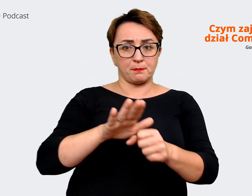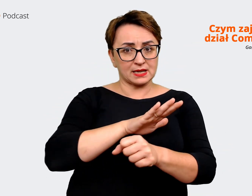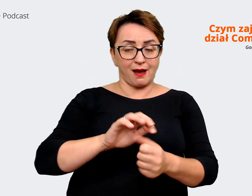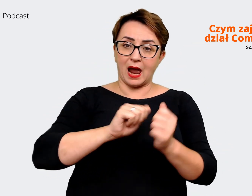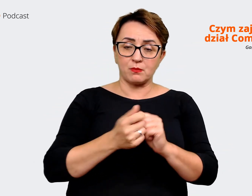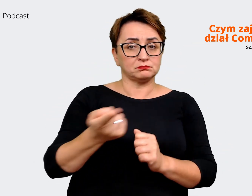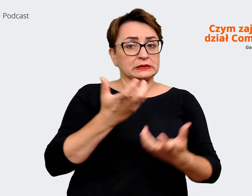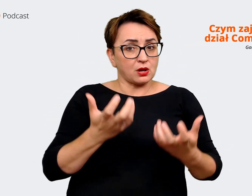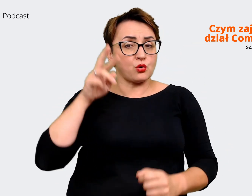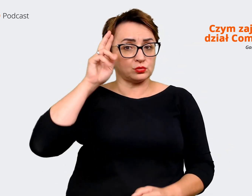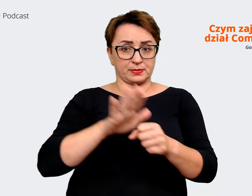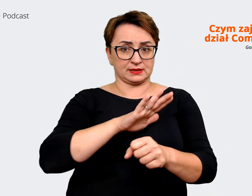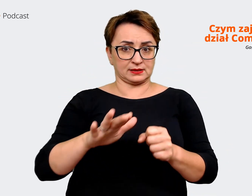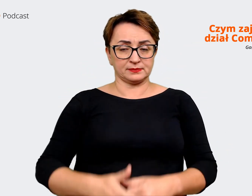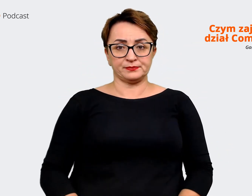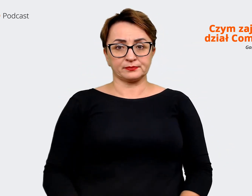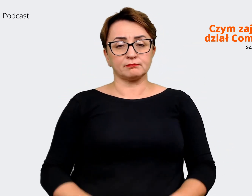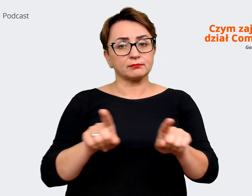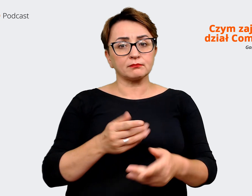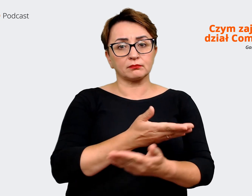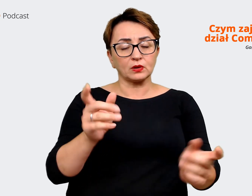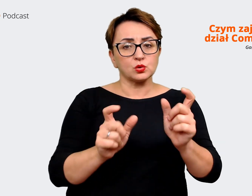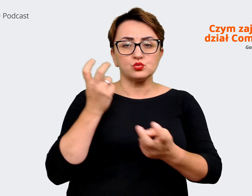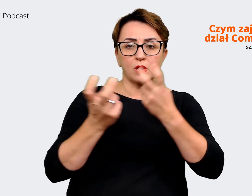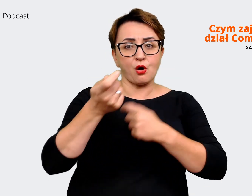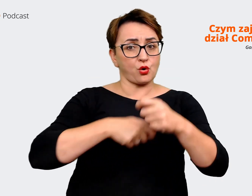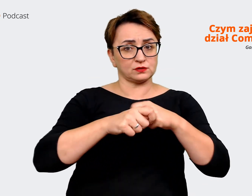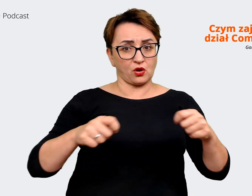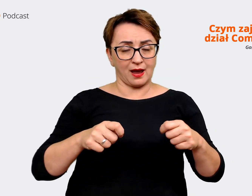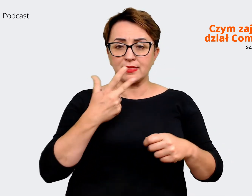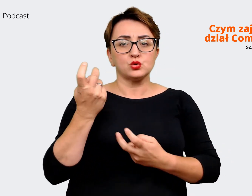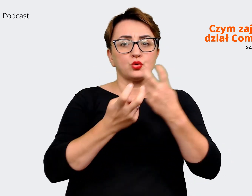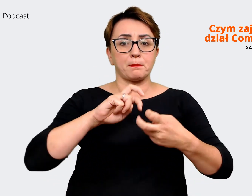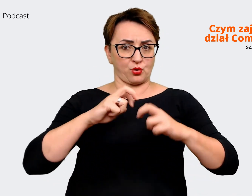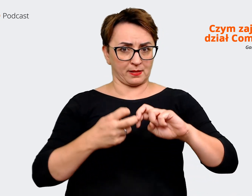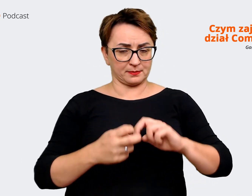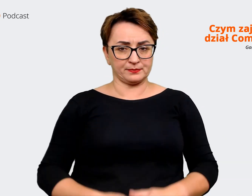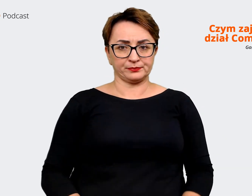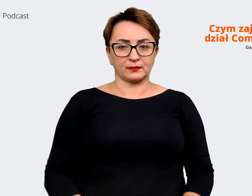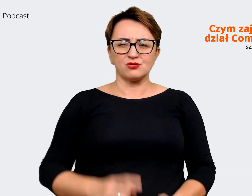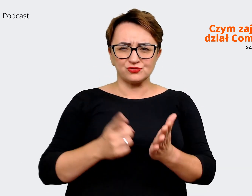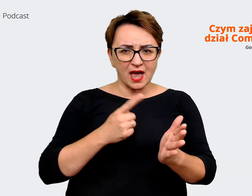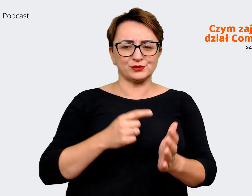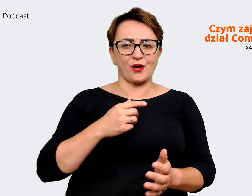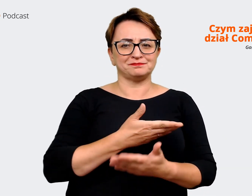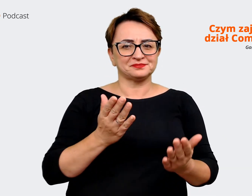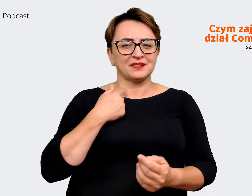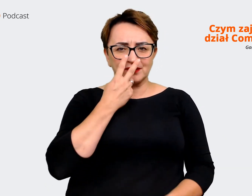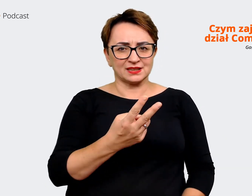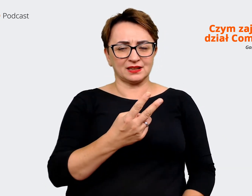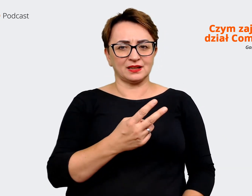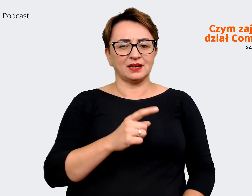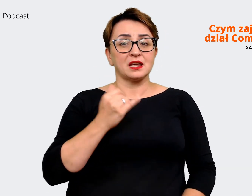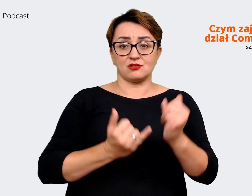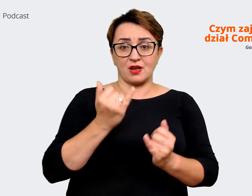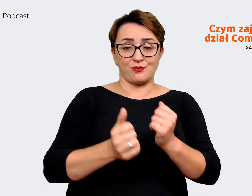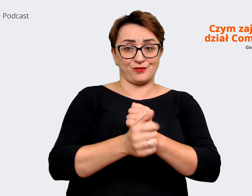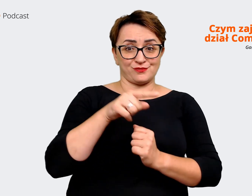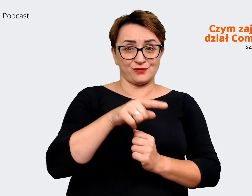kompetencji, umiejętności szukacie u kandydatów czy kandydatek do Waszego działu? Przede wszystkim szukamy